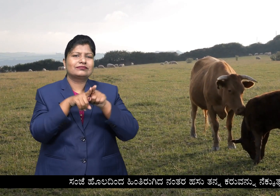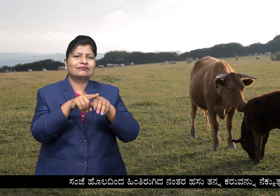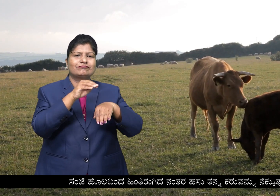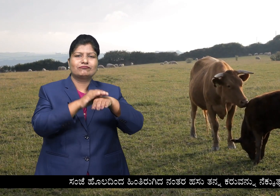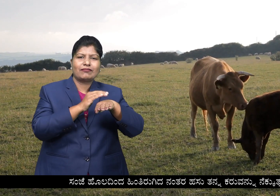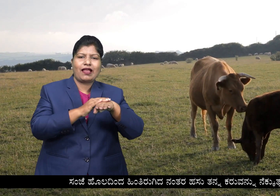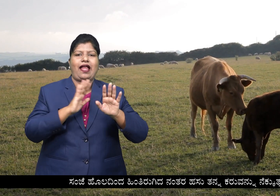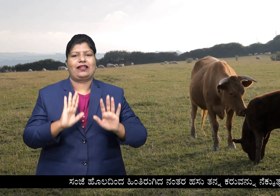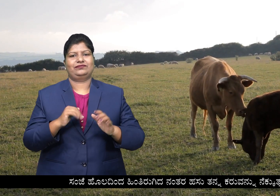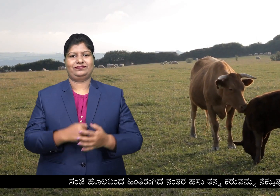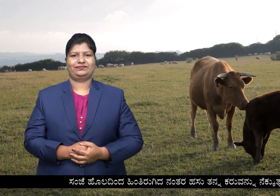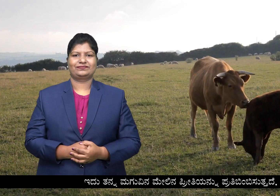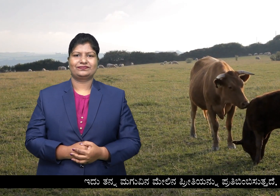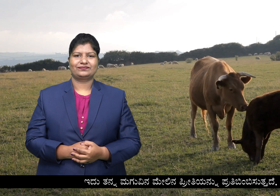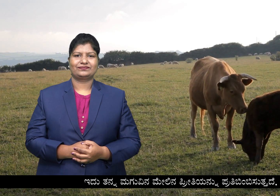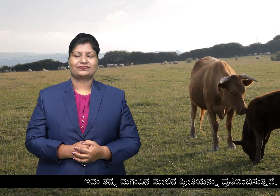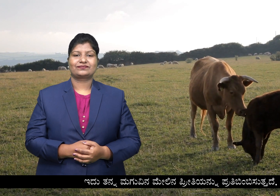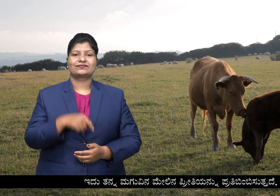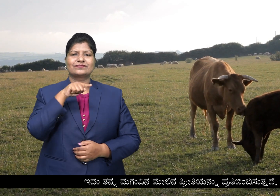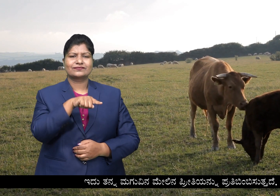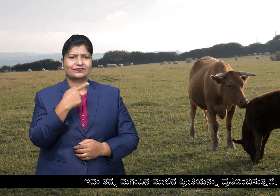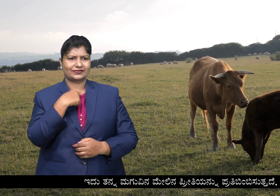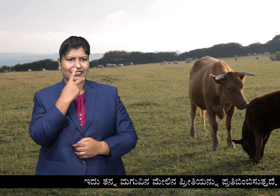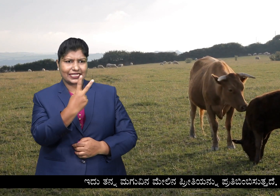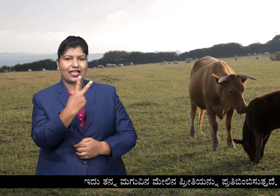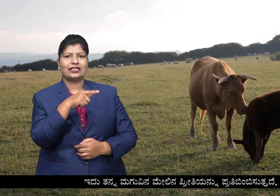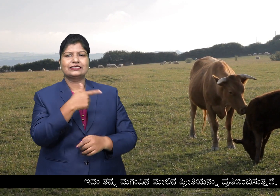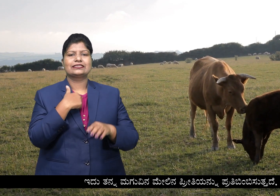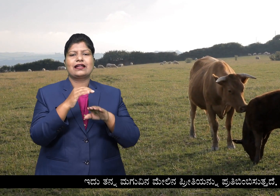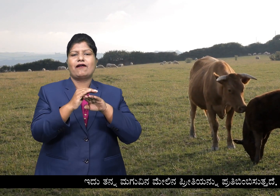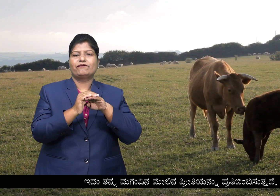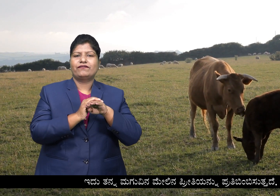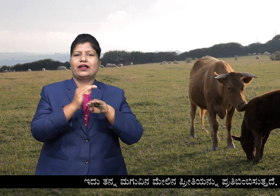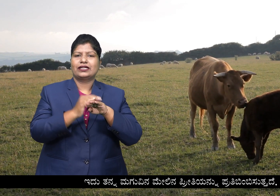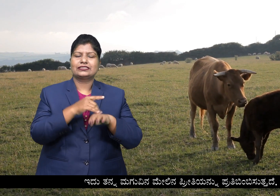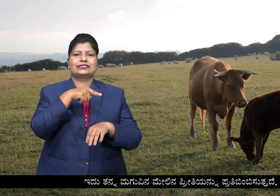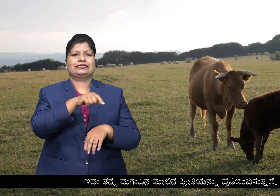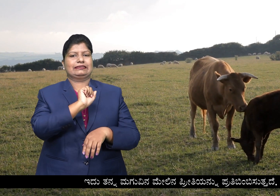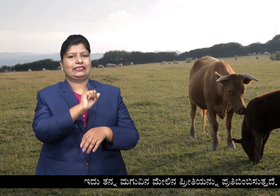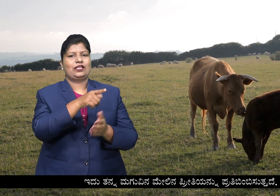ಇದು ತನ್ನ ಮಗುವಿನ ಮೇಲಿನ ಪ್ರೀತಿಯನ್ನ ಬಿಂಬಿಸುತ್ತದೆ.